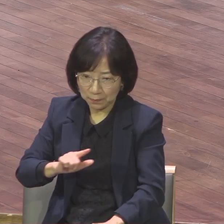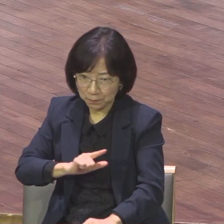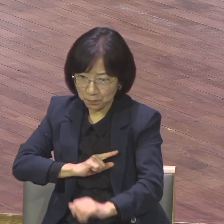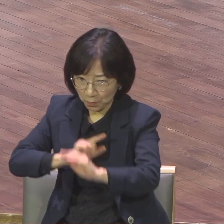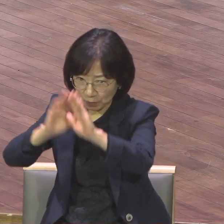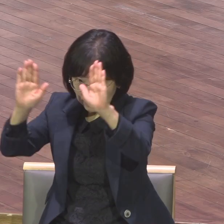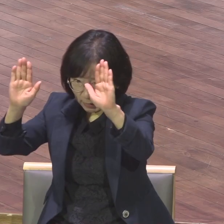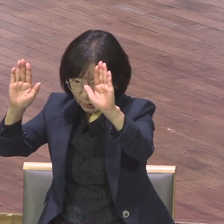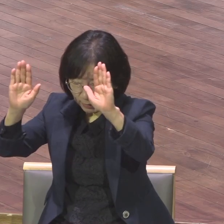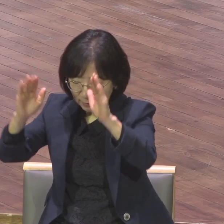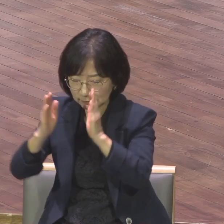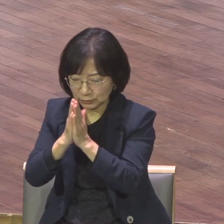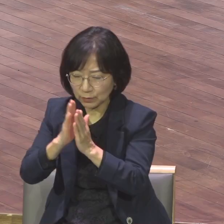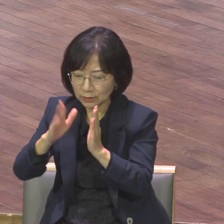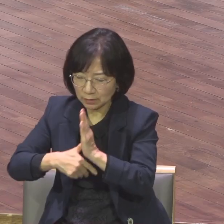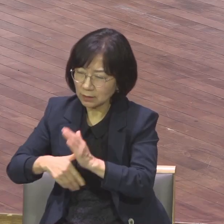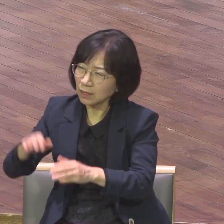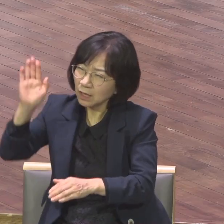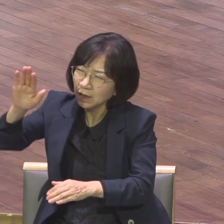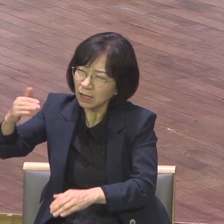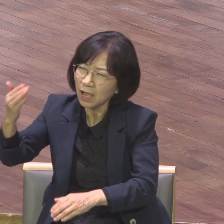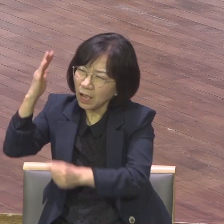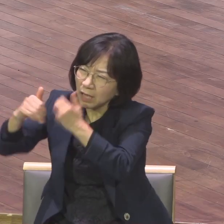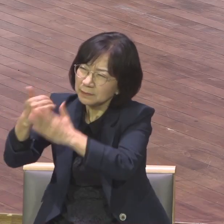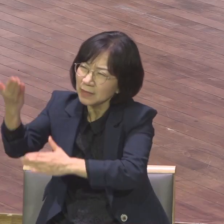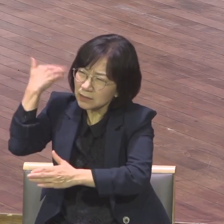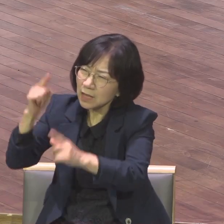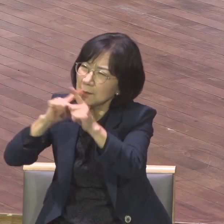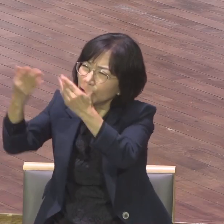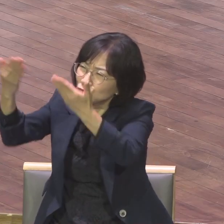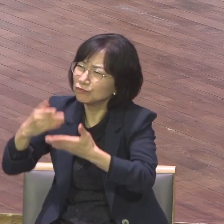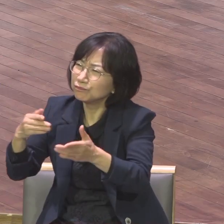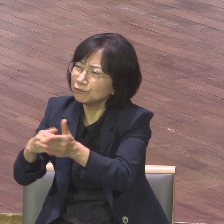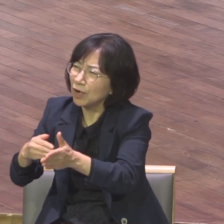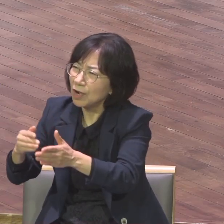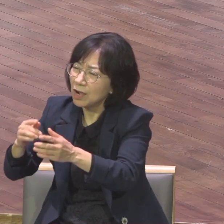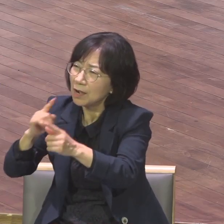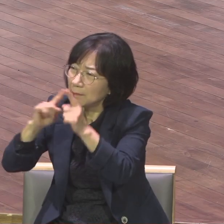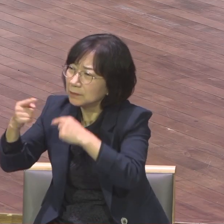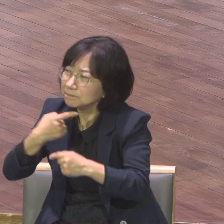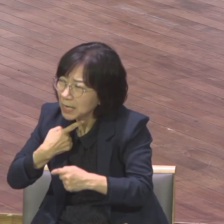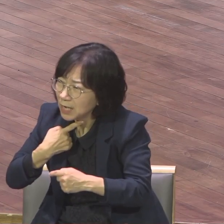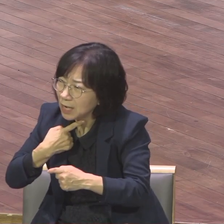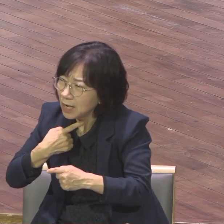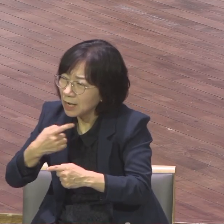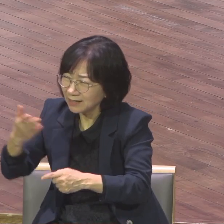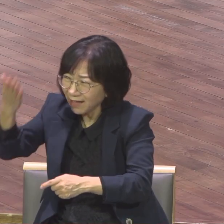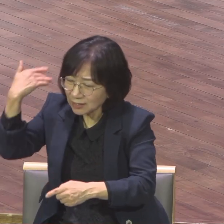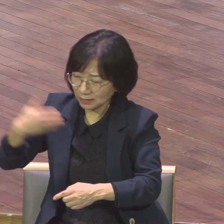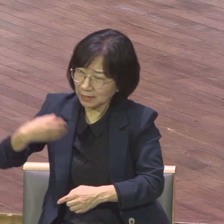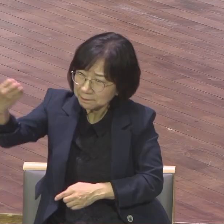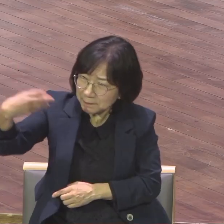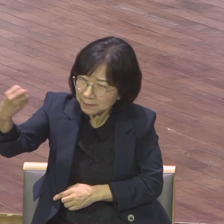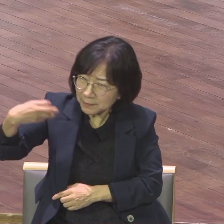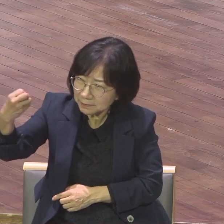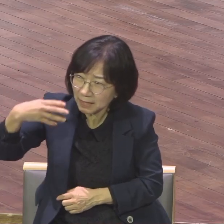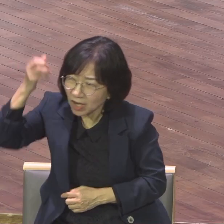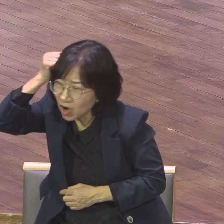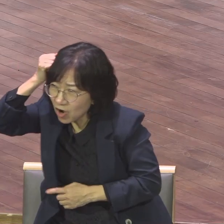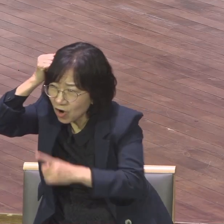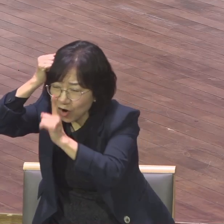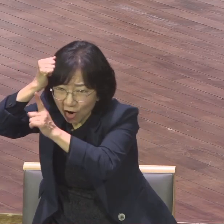말씀인 언약을 근거해서 기도해요. 무슨 말인가 하니까 하나님이 전에 저에게 이런 말 안